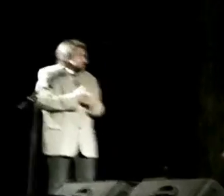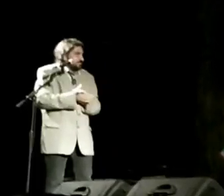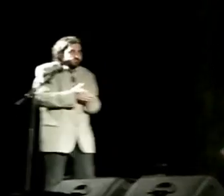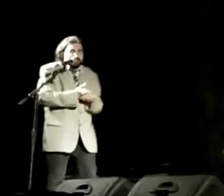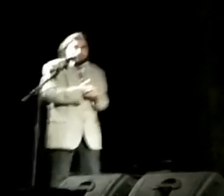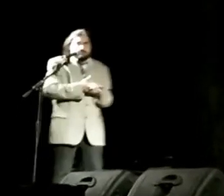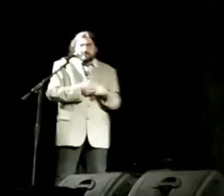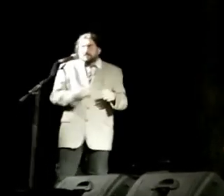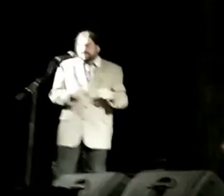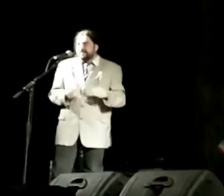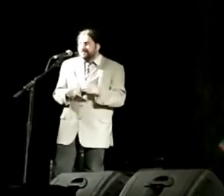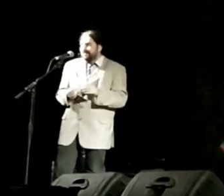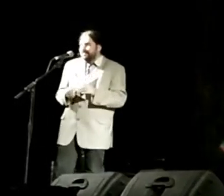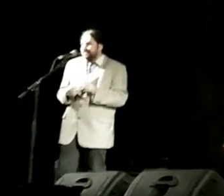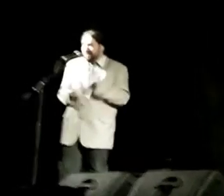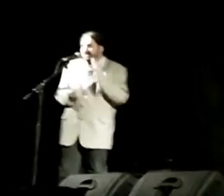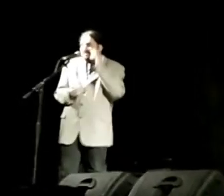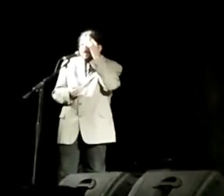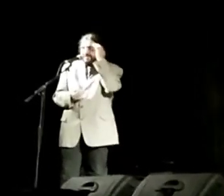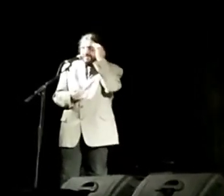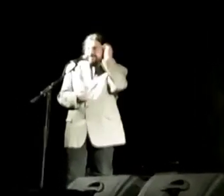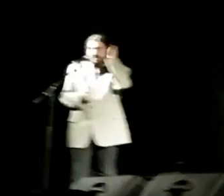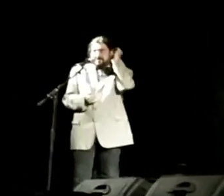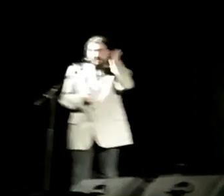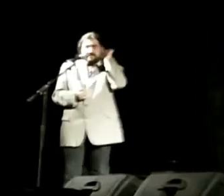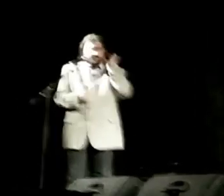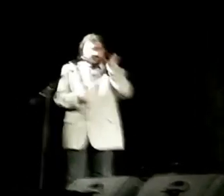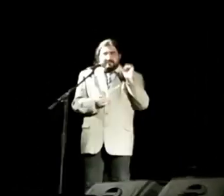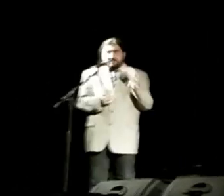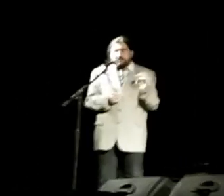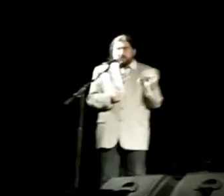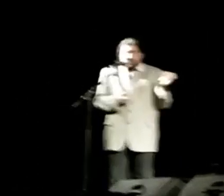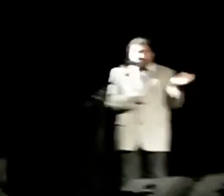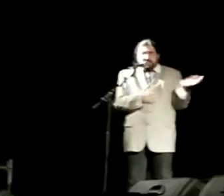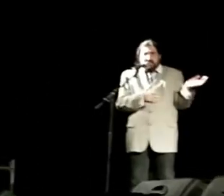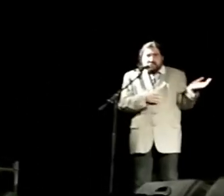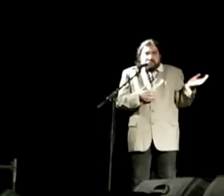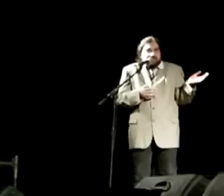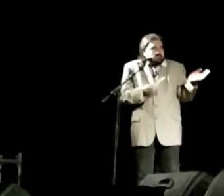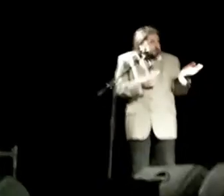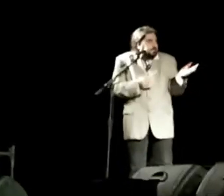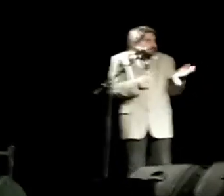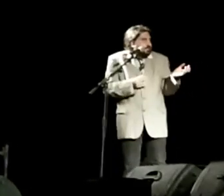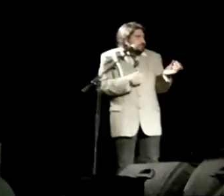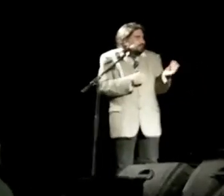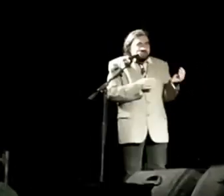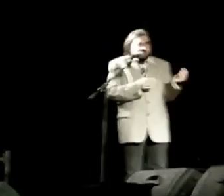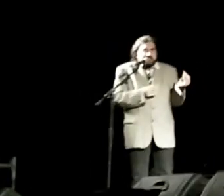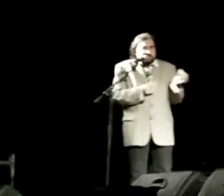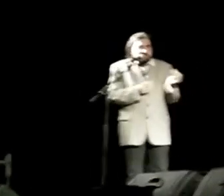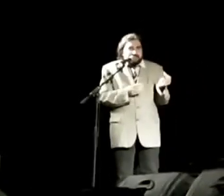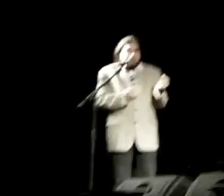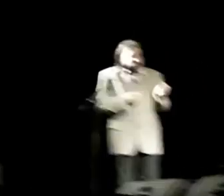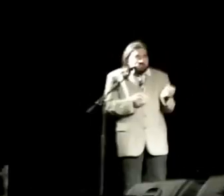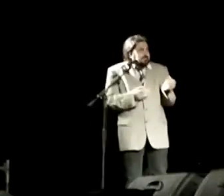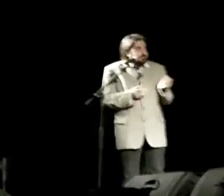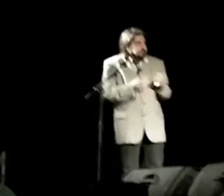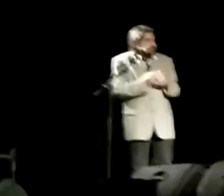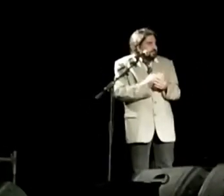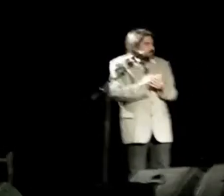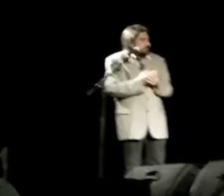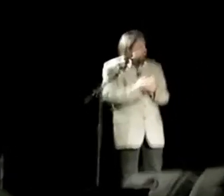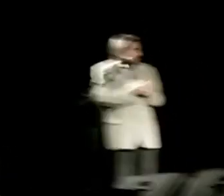black... A més, us esteu polint els diners de les pensions, cabrons de merda. Sí, com estàs sonint, Us esteu polint tot, sí. I